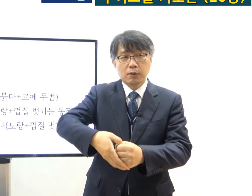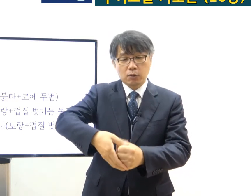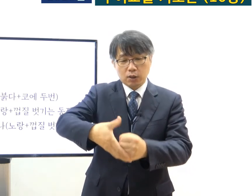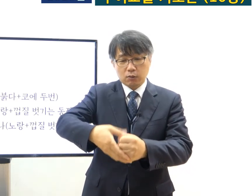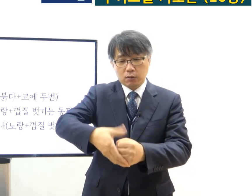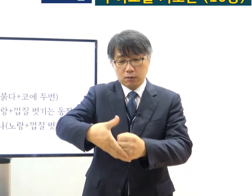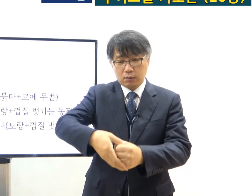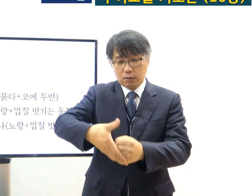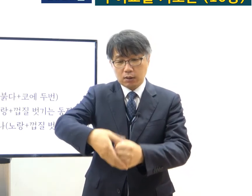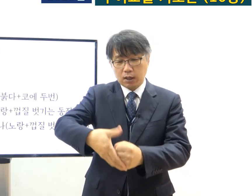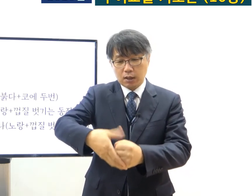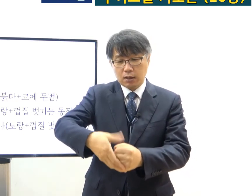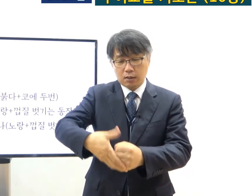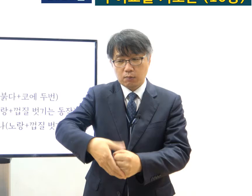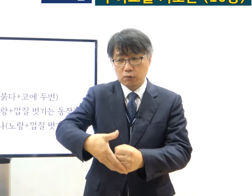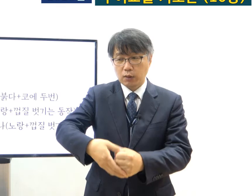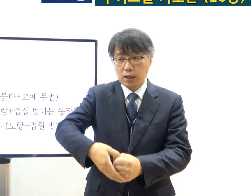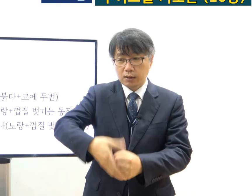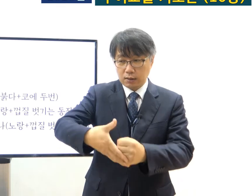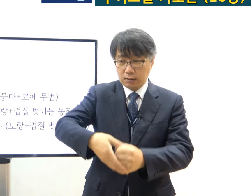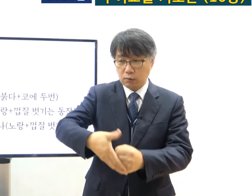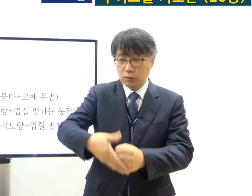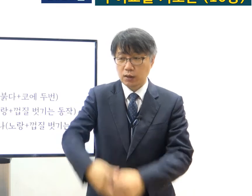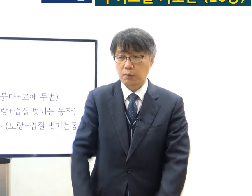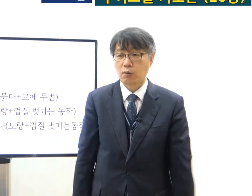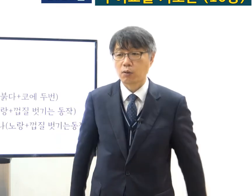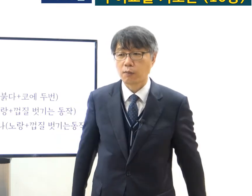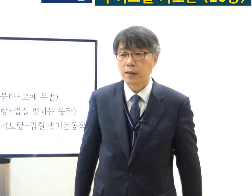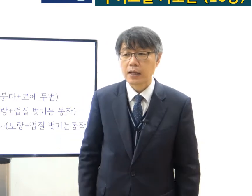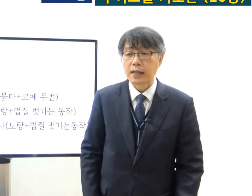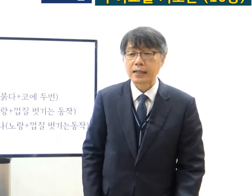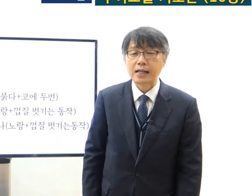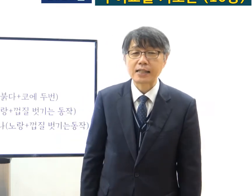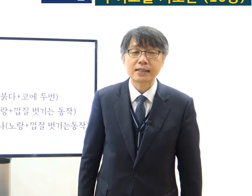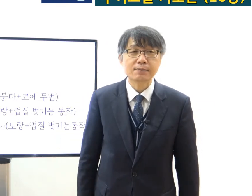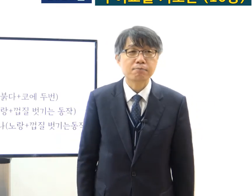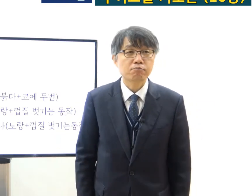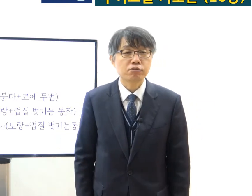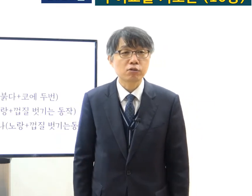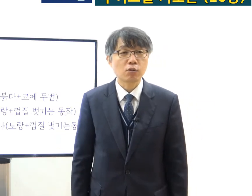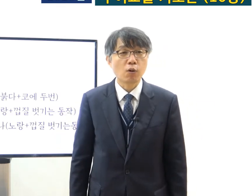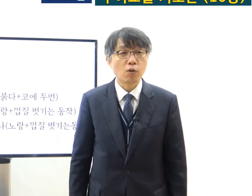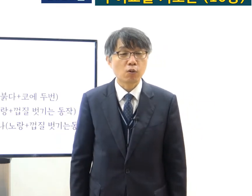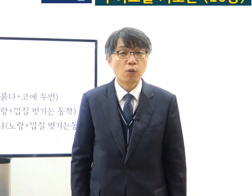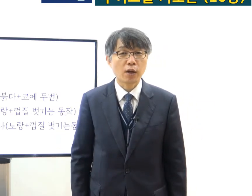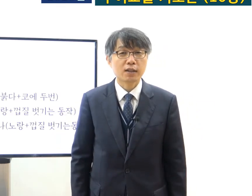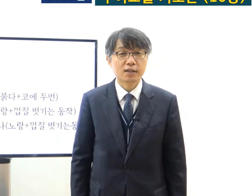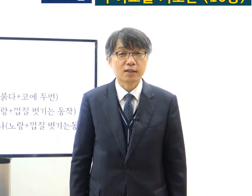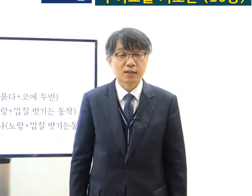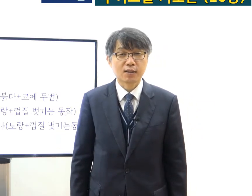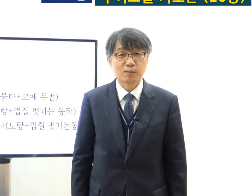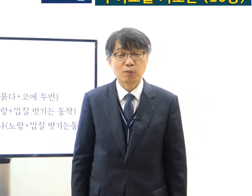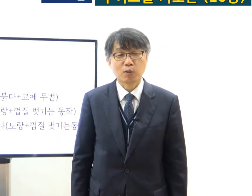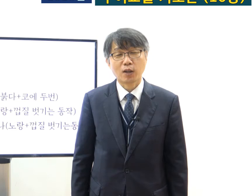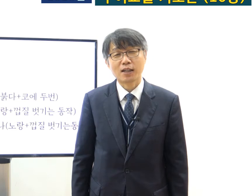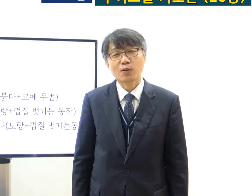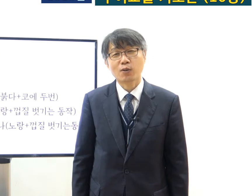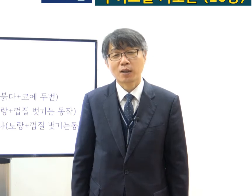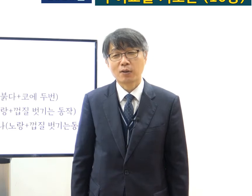이렇게. 복숭아 이렇게 배웠고요. 딸기는 붉고 코에, 보통 딸기 코 이렇게